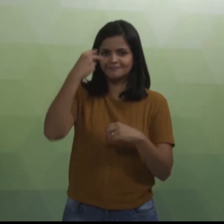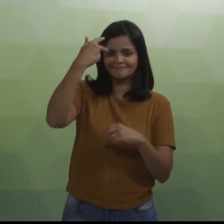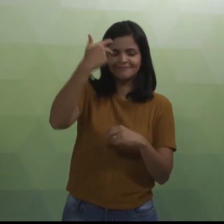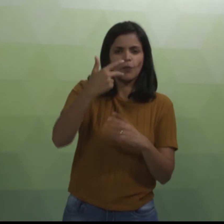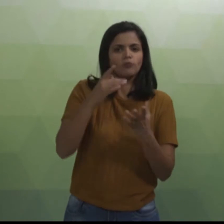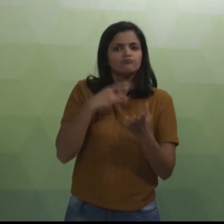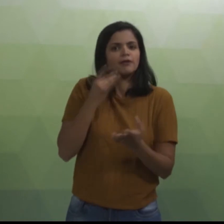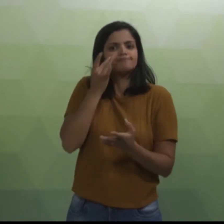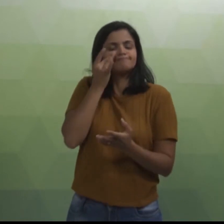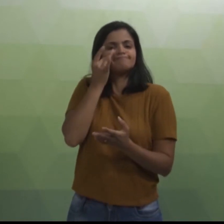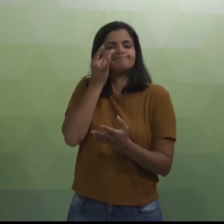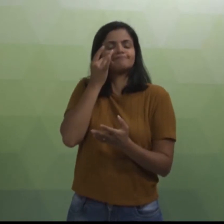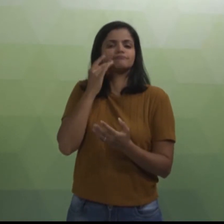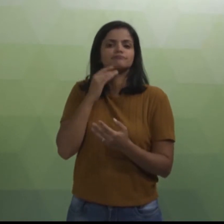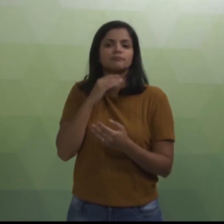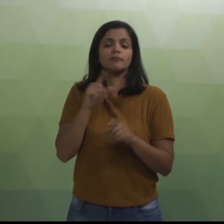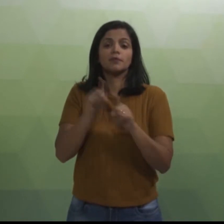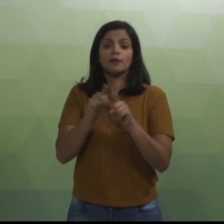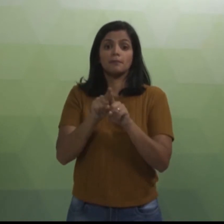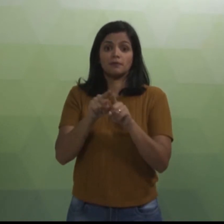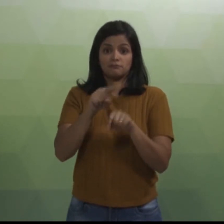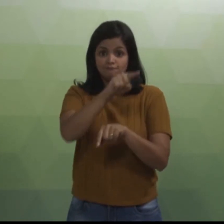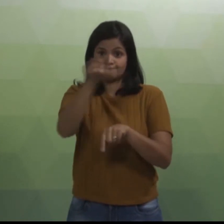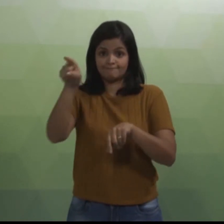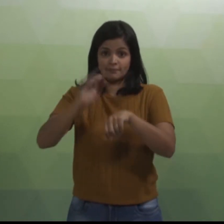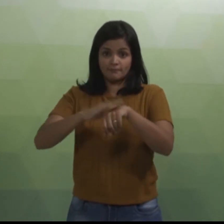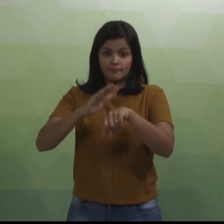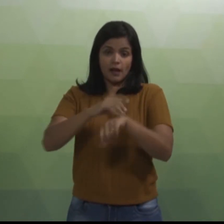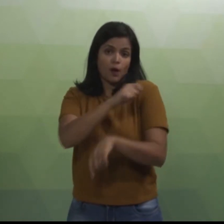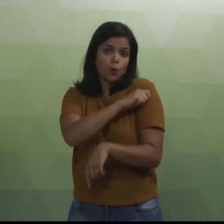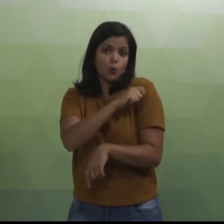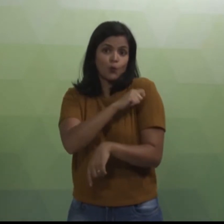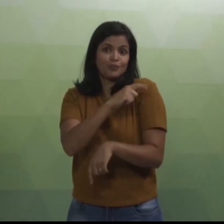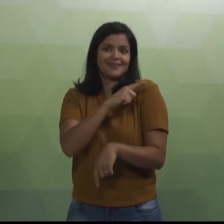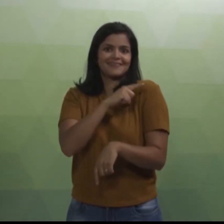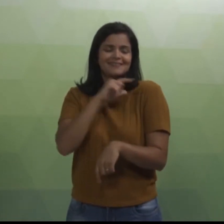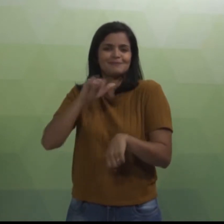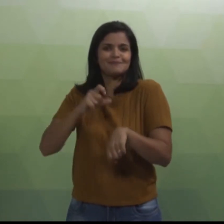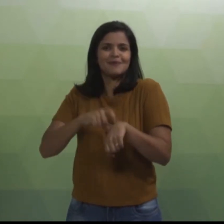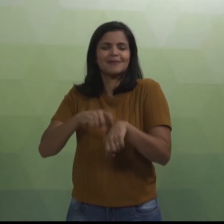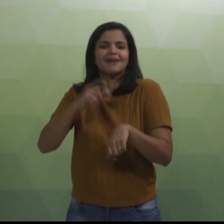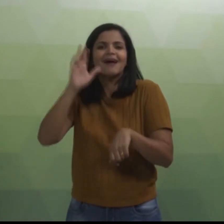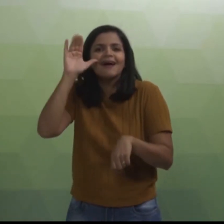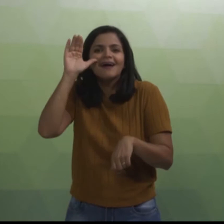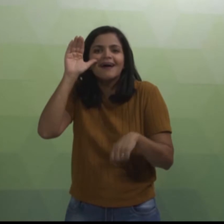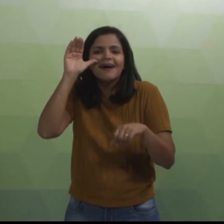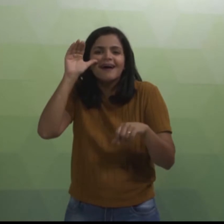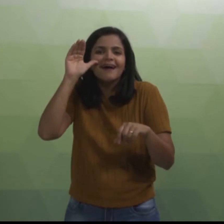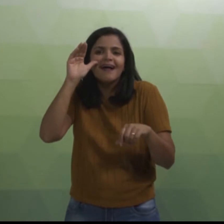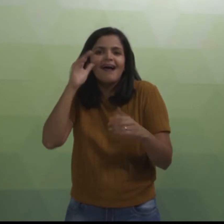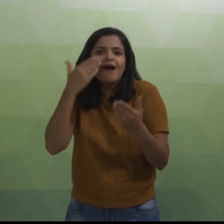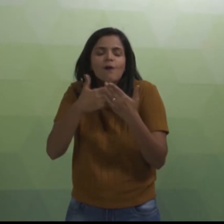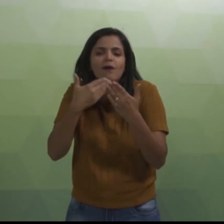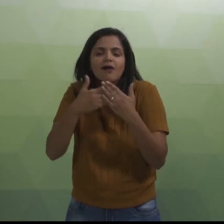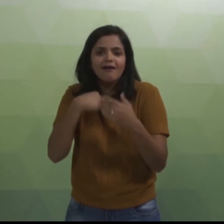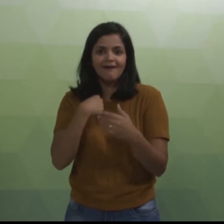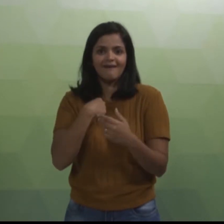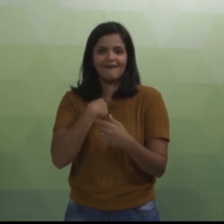ali. Tem um intérprete ao meu lado e o responsável pela gravação à minha frente. E tem